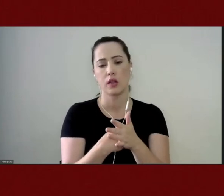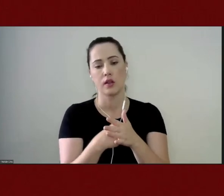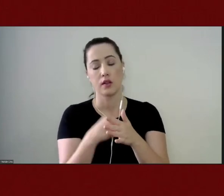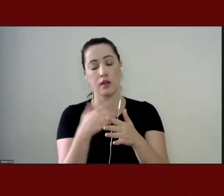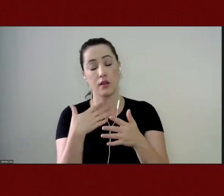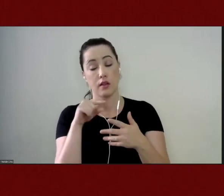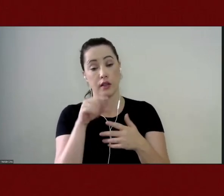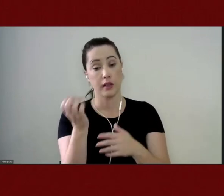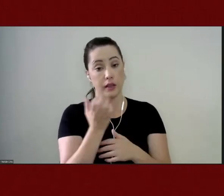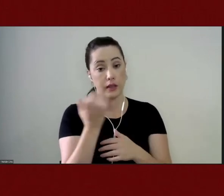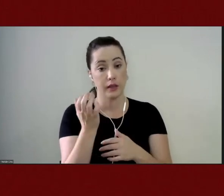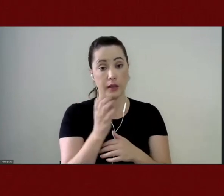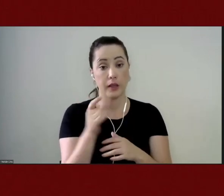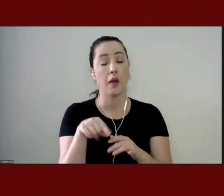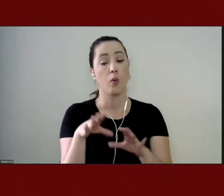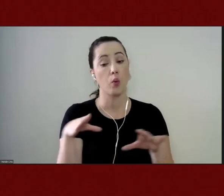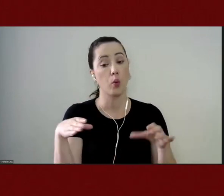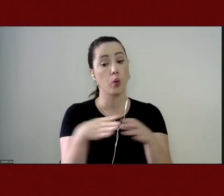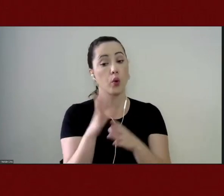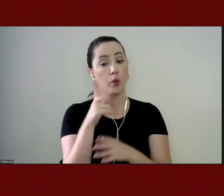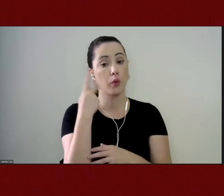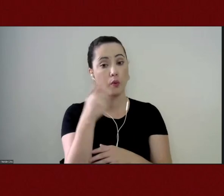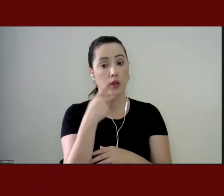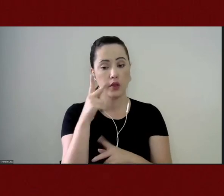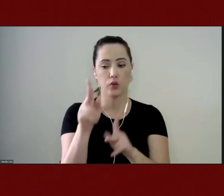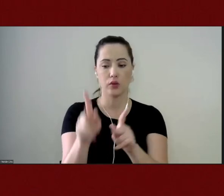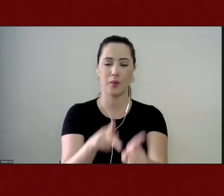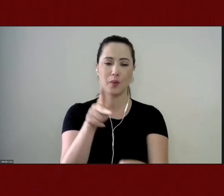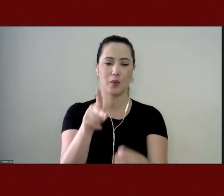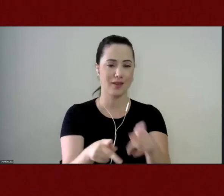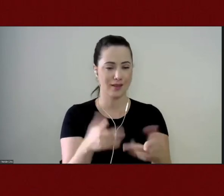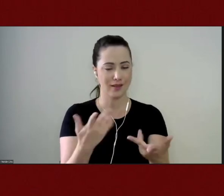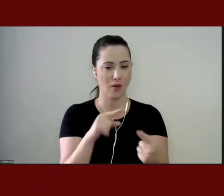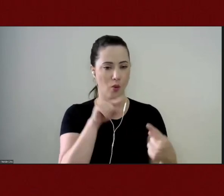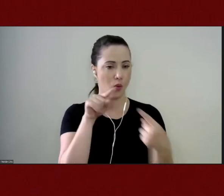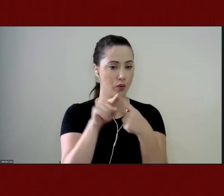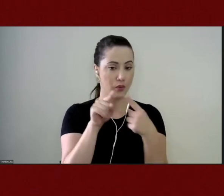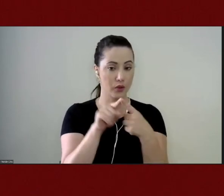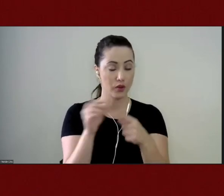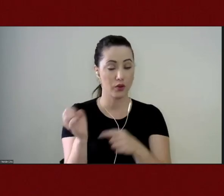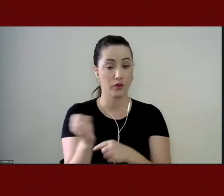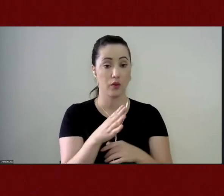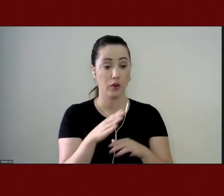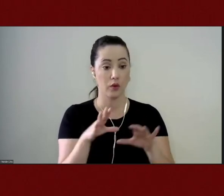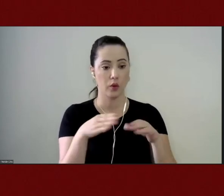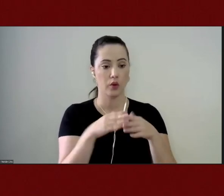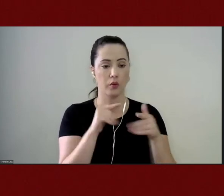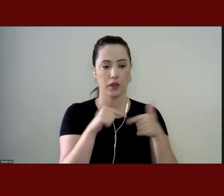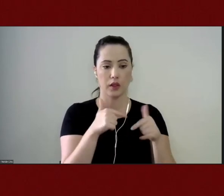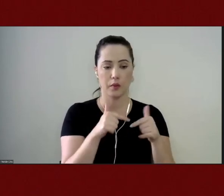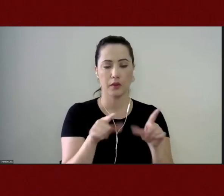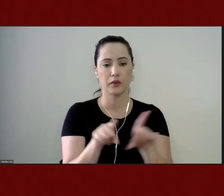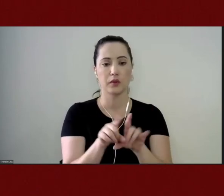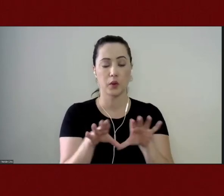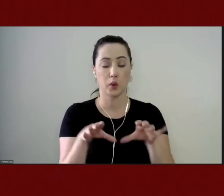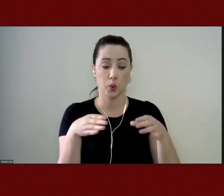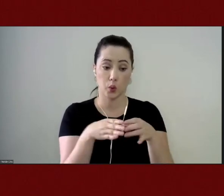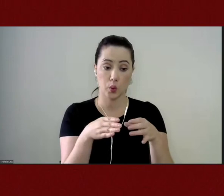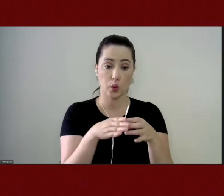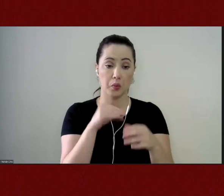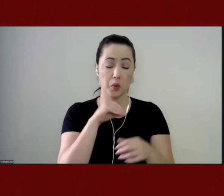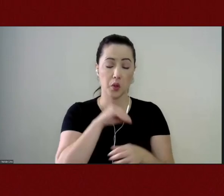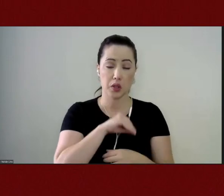tornar um partido de massa, buscando consenso no novo proletariado em expansão e nas camadas médias.